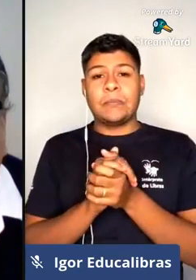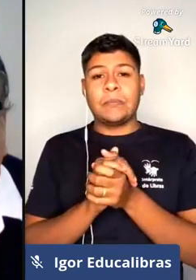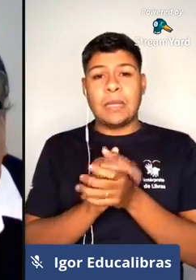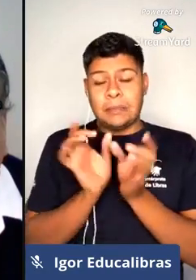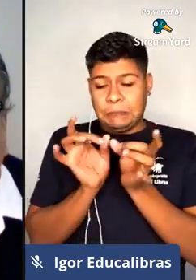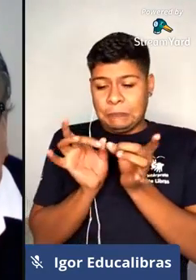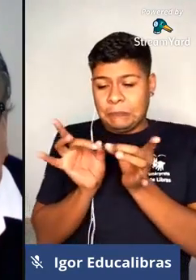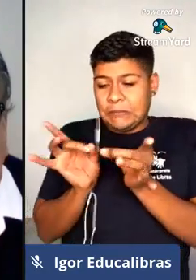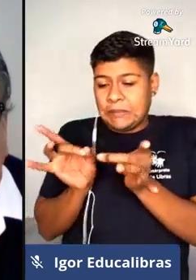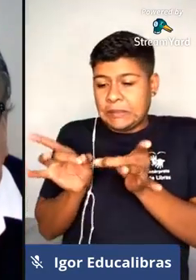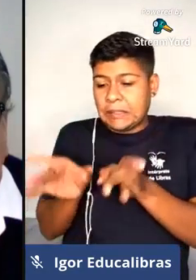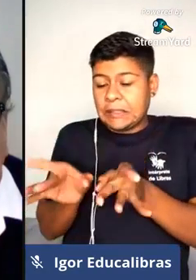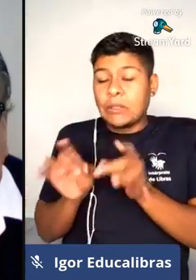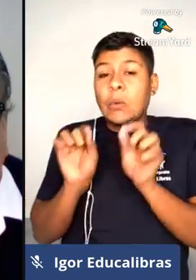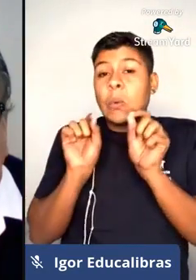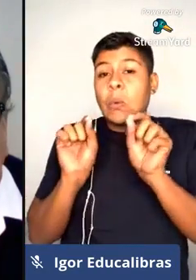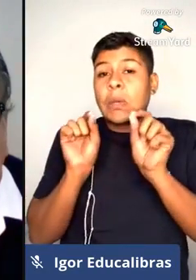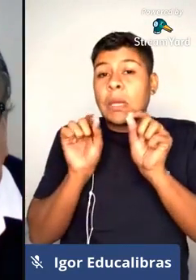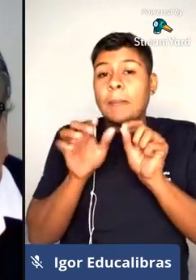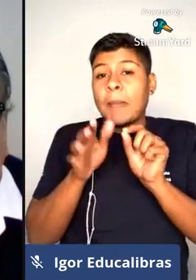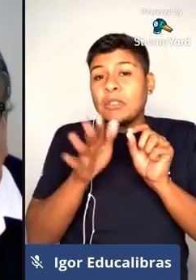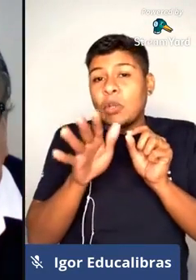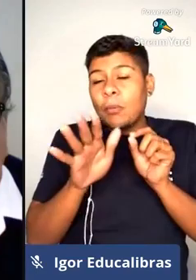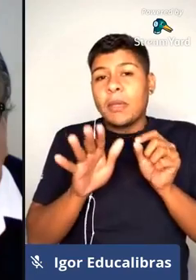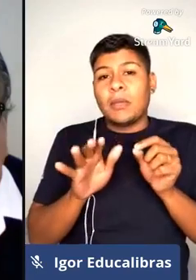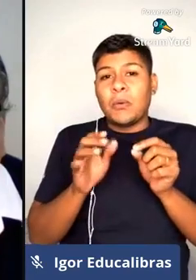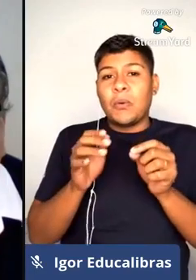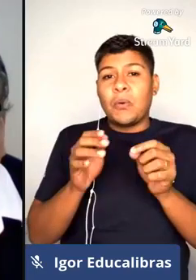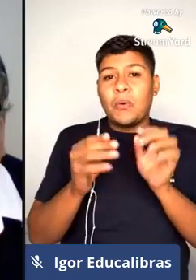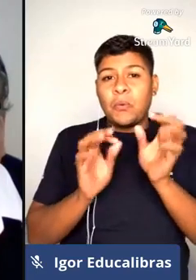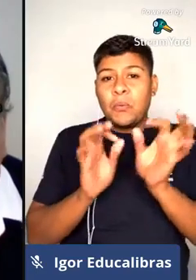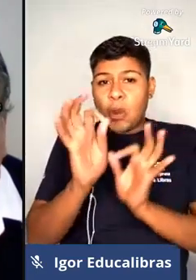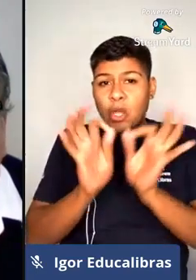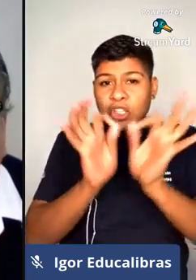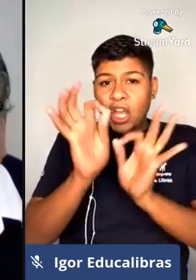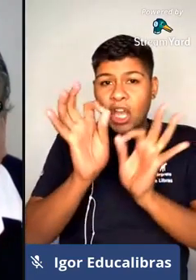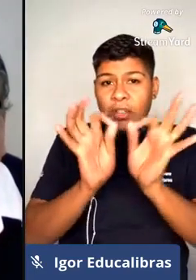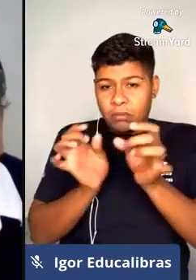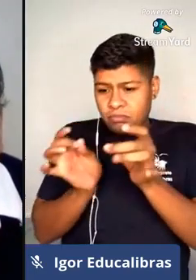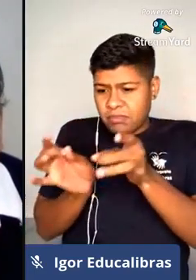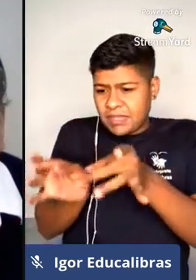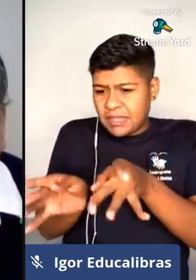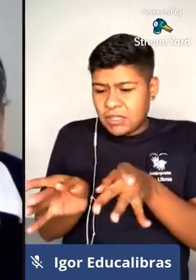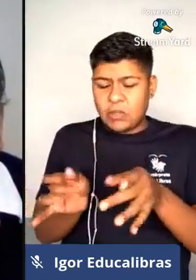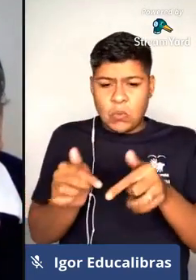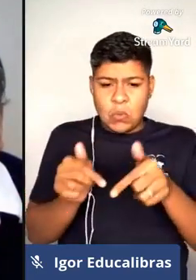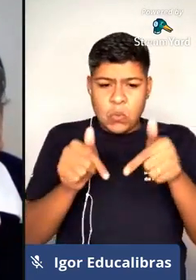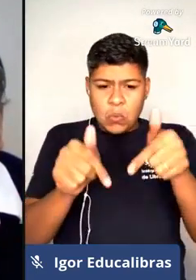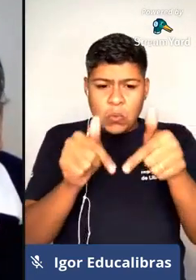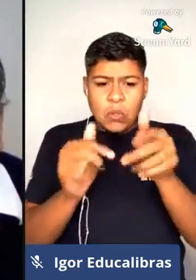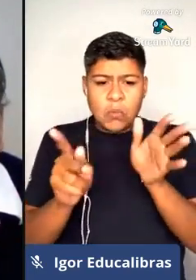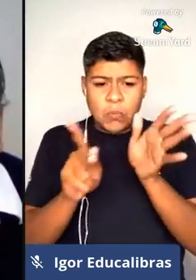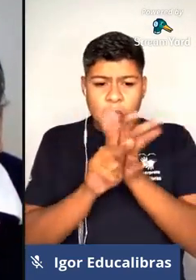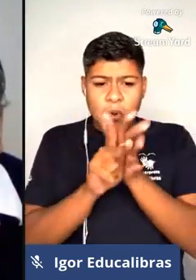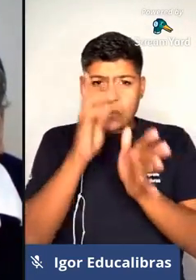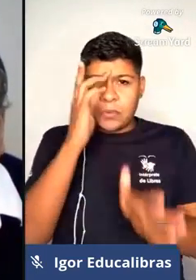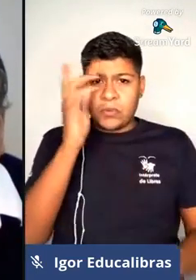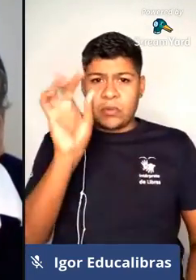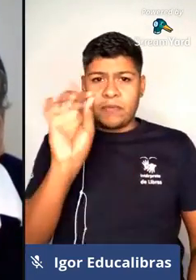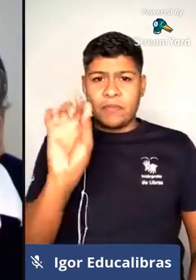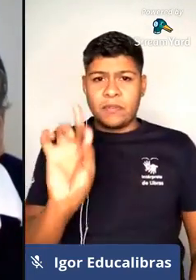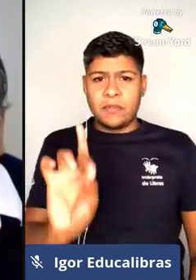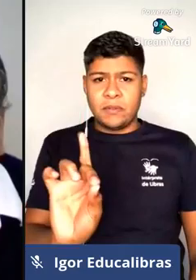deixou mais ou menos os projetos que defendia a favor de pessoas com